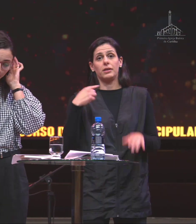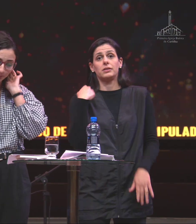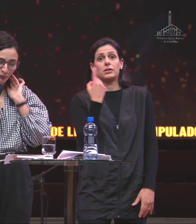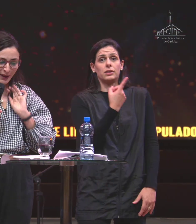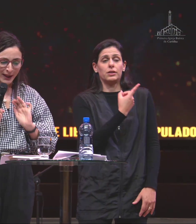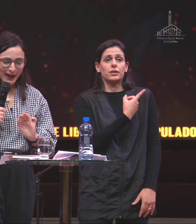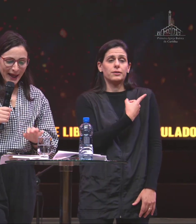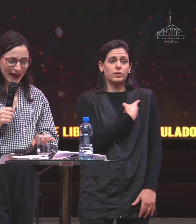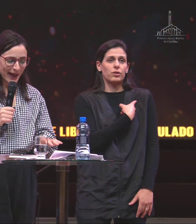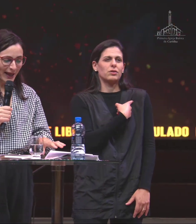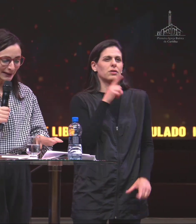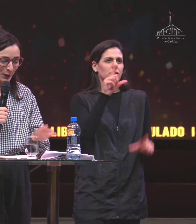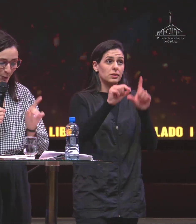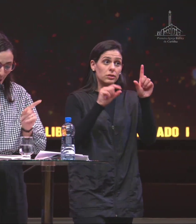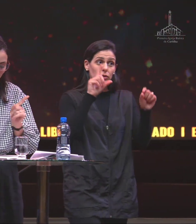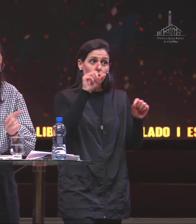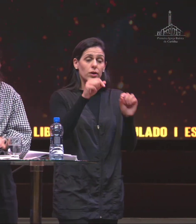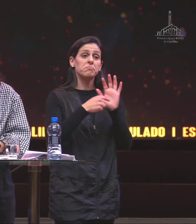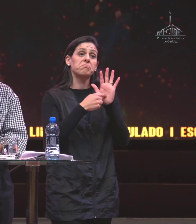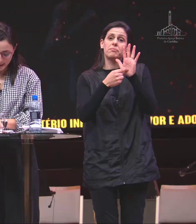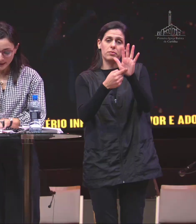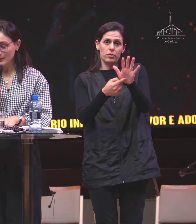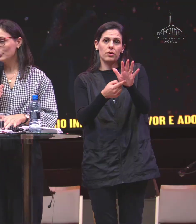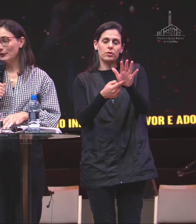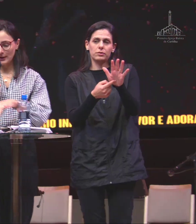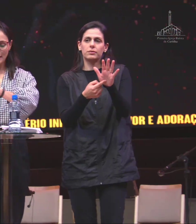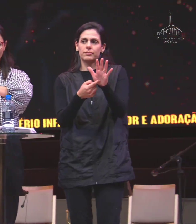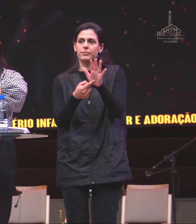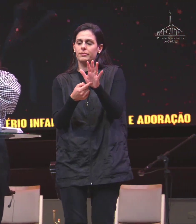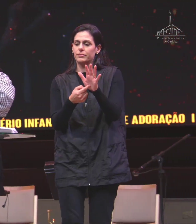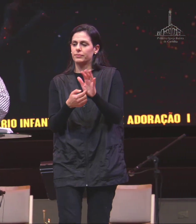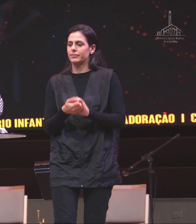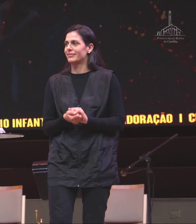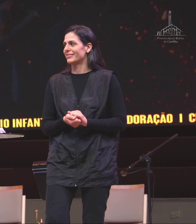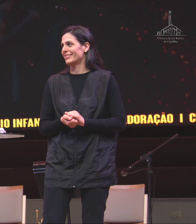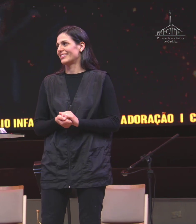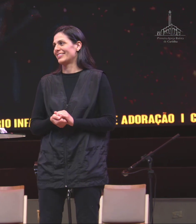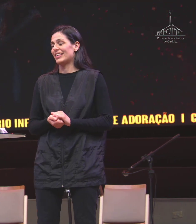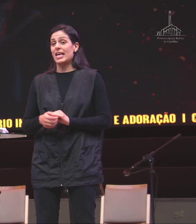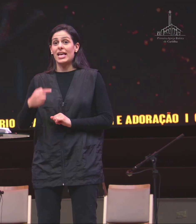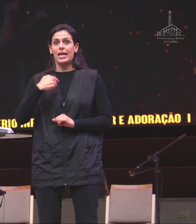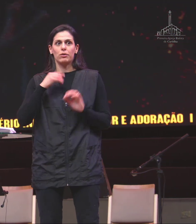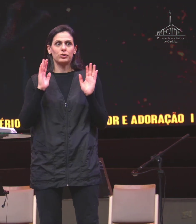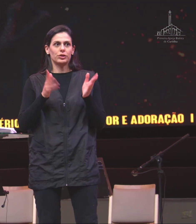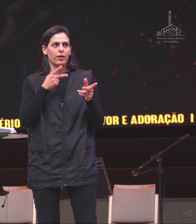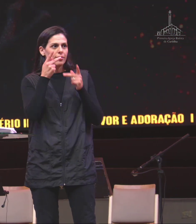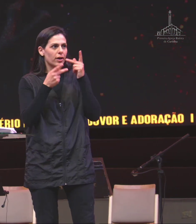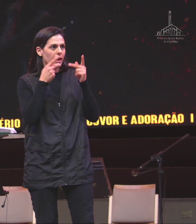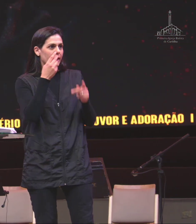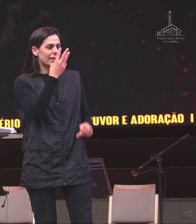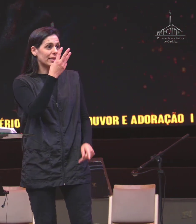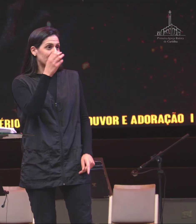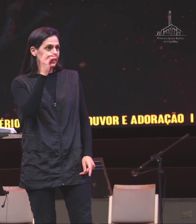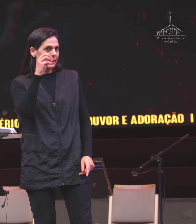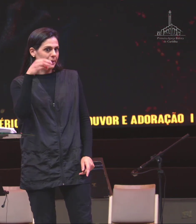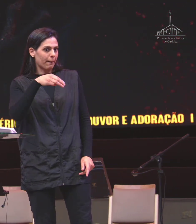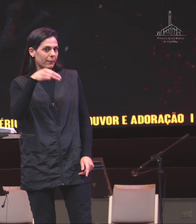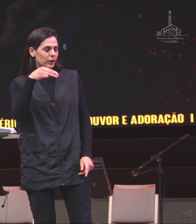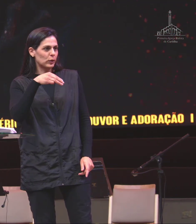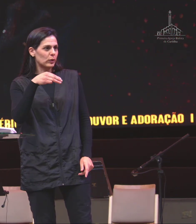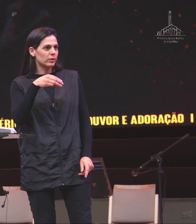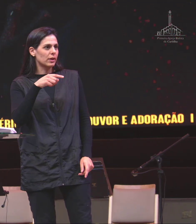refletir? Nesse livro que Deus está escrevendo, será que é Ele mesmo que está sendo o ator principal? Ou será